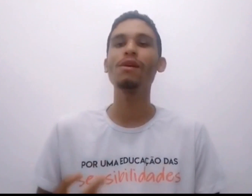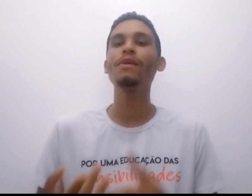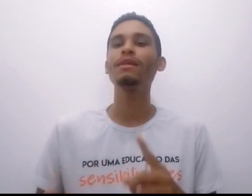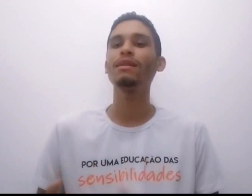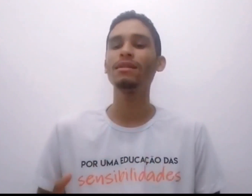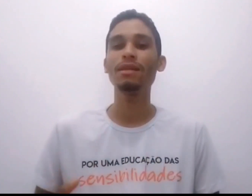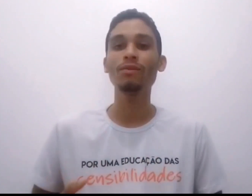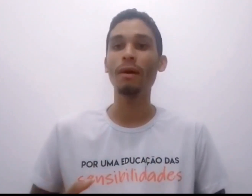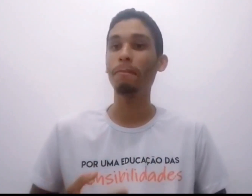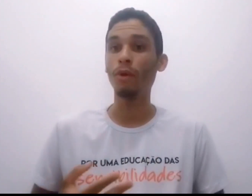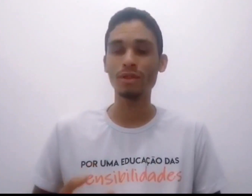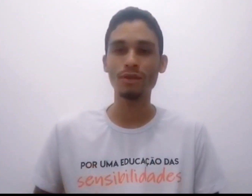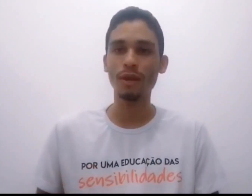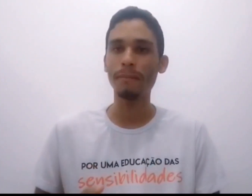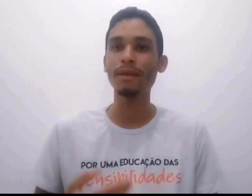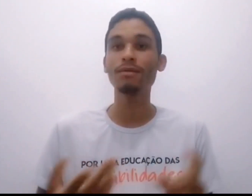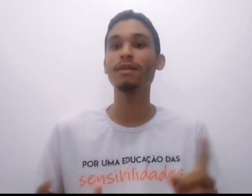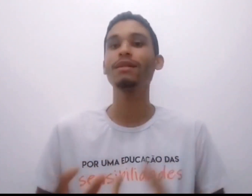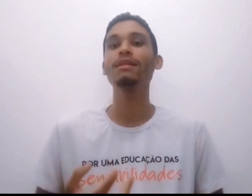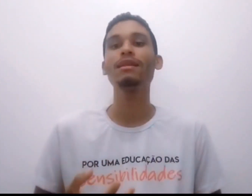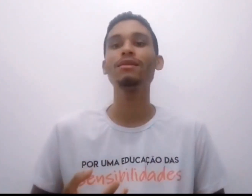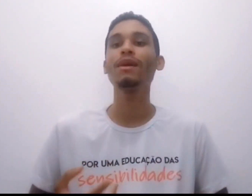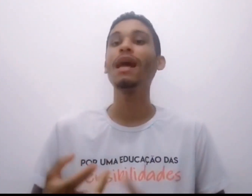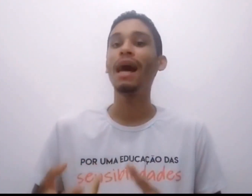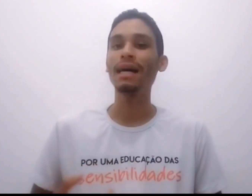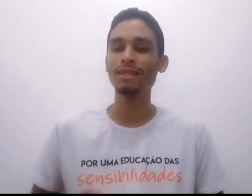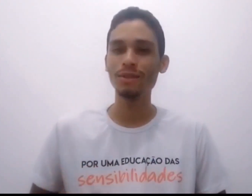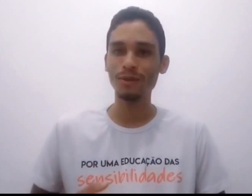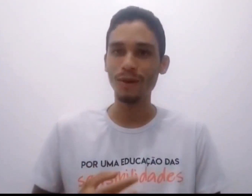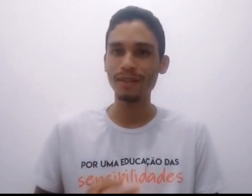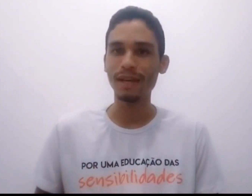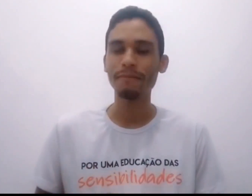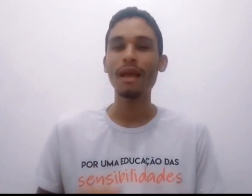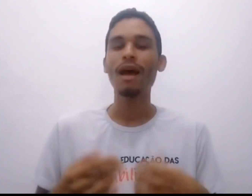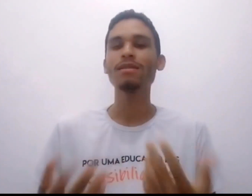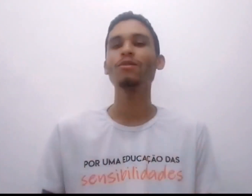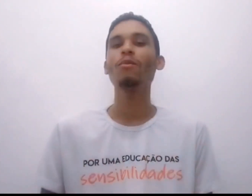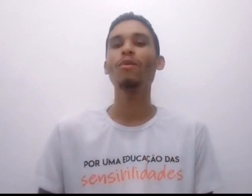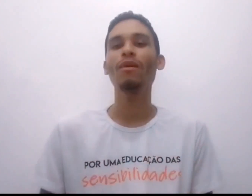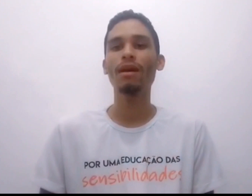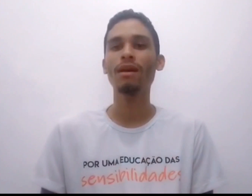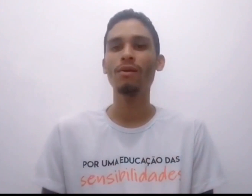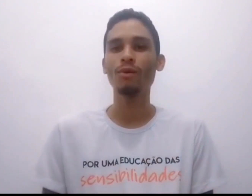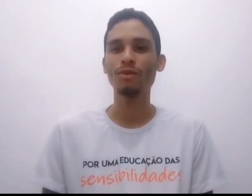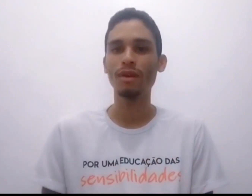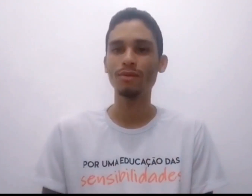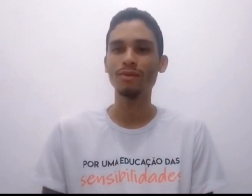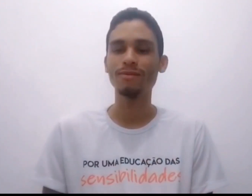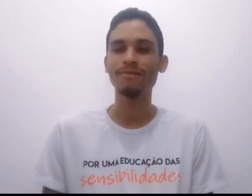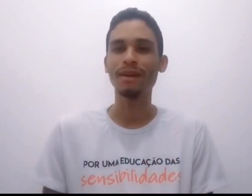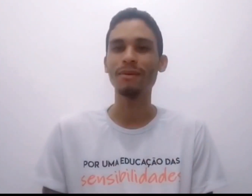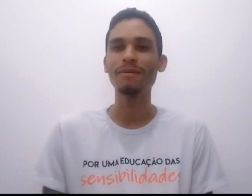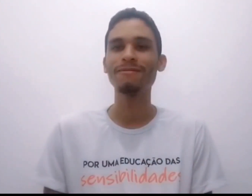ele tem direito a posicionamentos, ele tem direito a discordar, assim como qualquer outro aluno, tá bom?